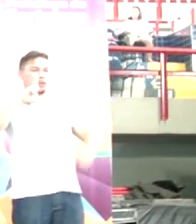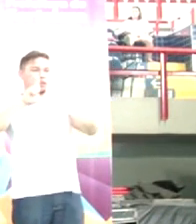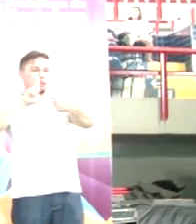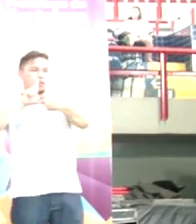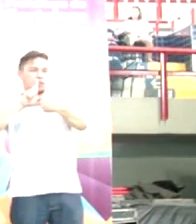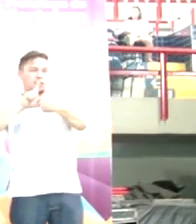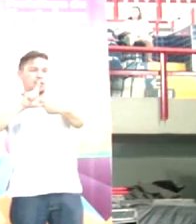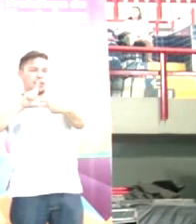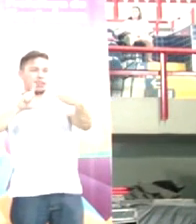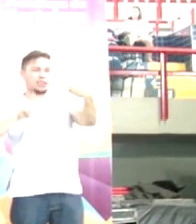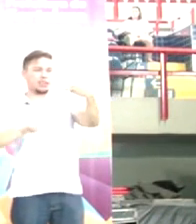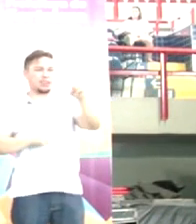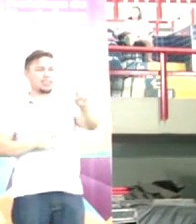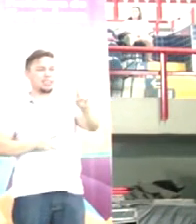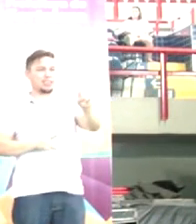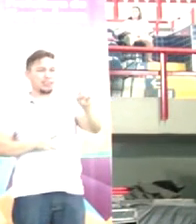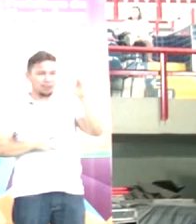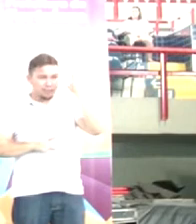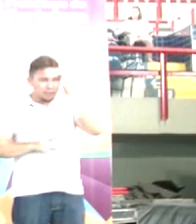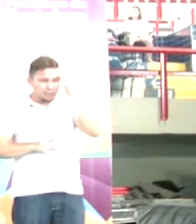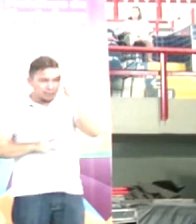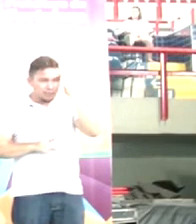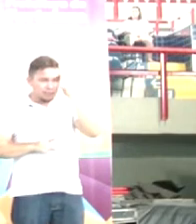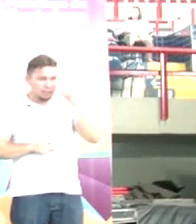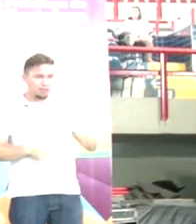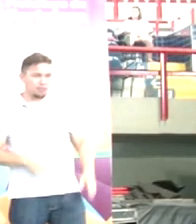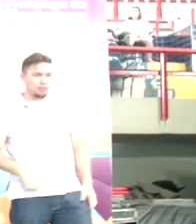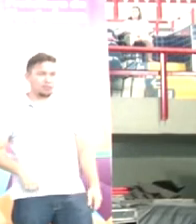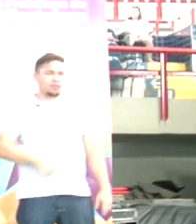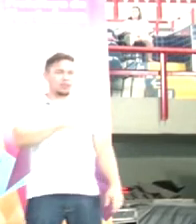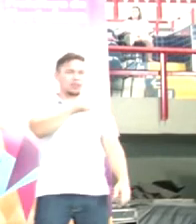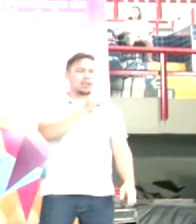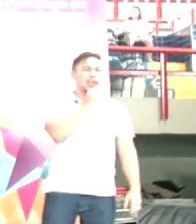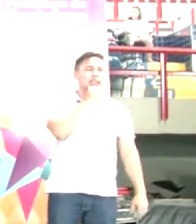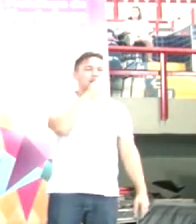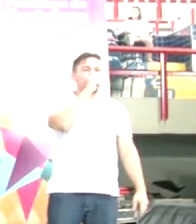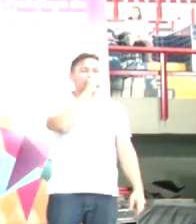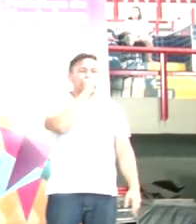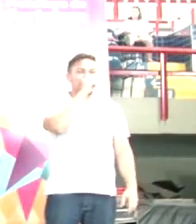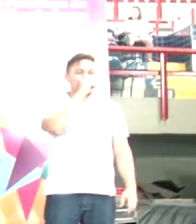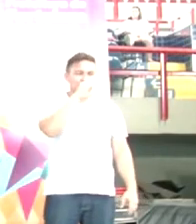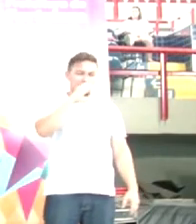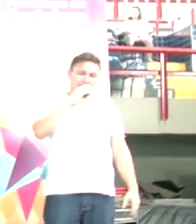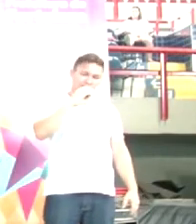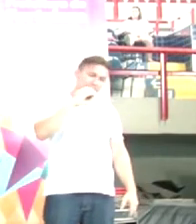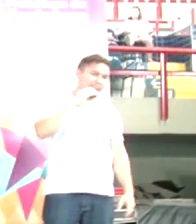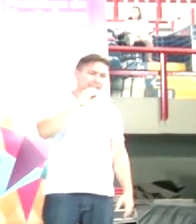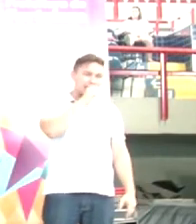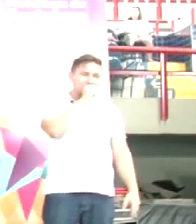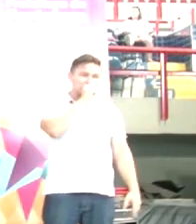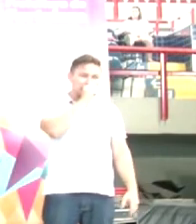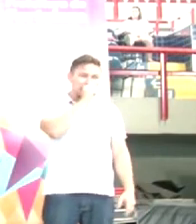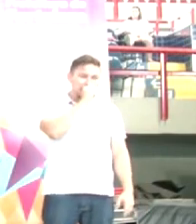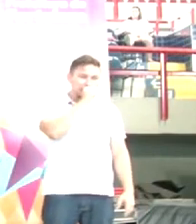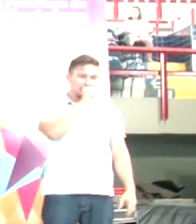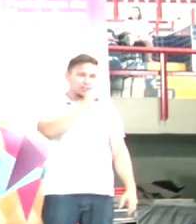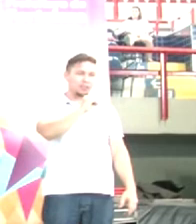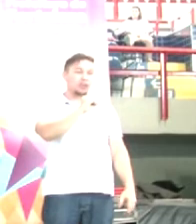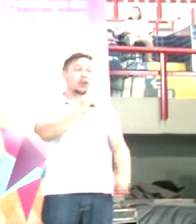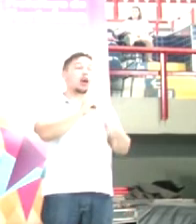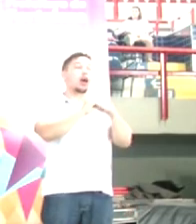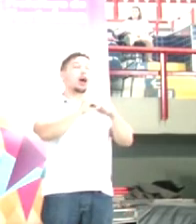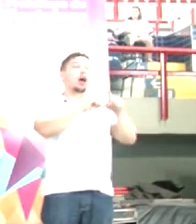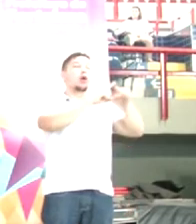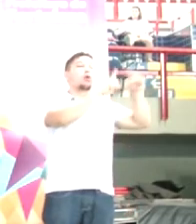plana. Vamos fazer uma pequena diferença aqui, ó. Pensa uma laranja. Só para fechar aqui, ó. Uma laranja. Uma laranja é o quê? Um círculo ou